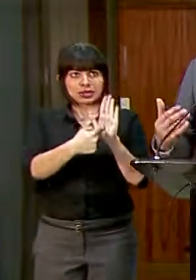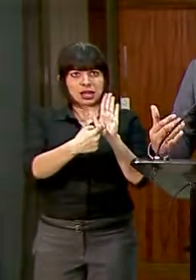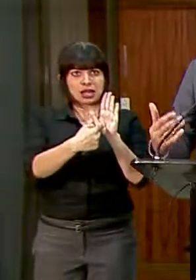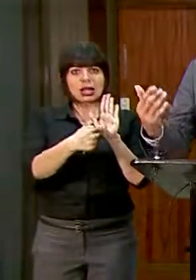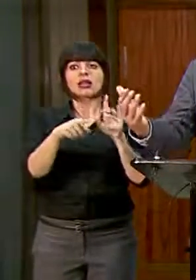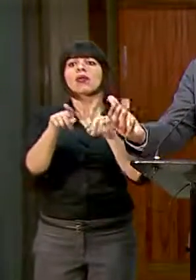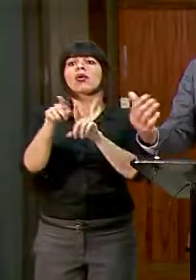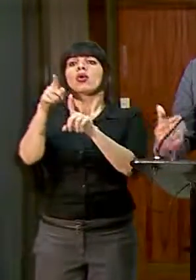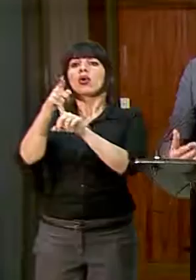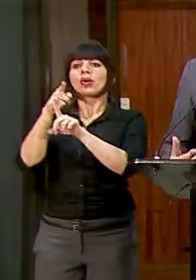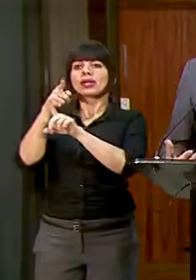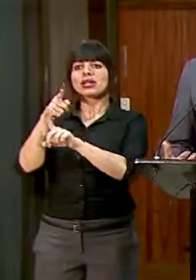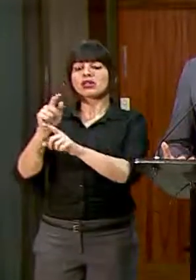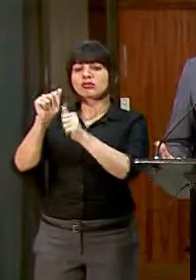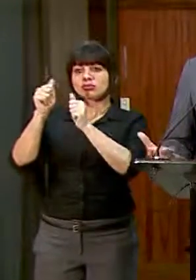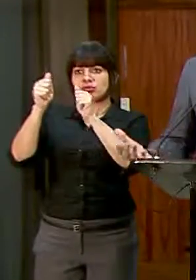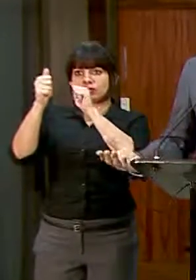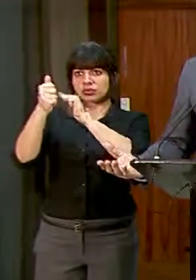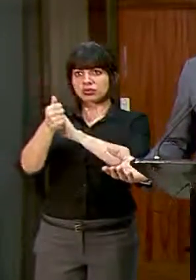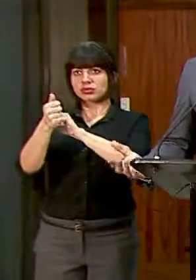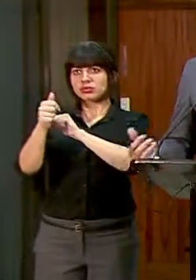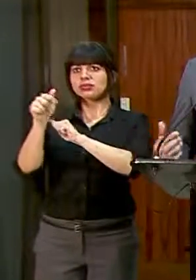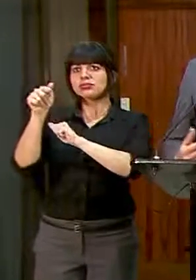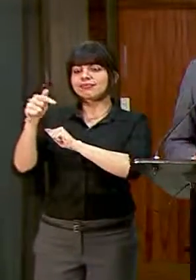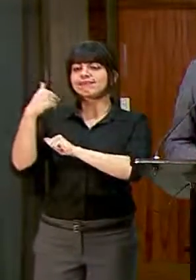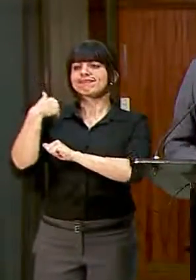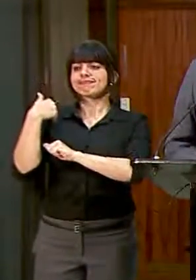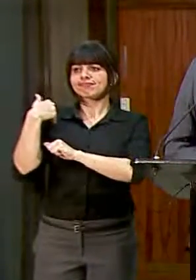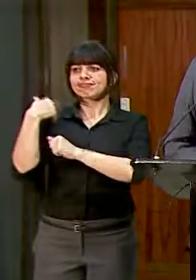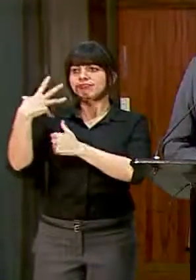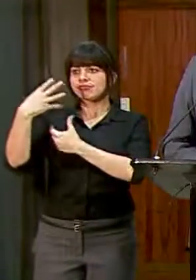y los objetivos de la reforma que tienen, entre otras